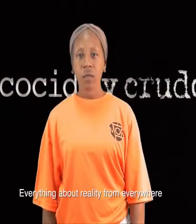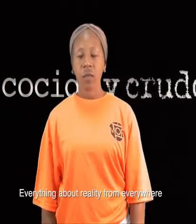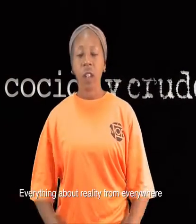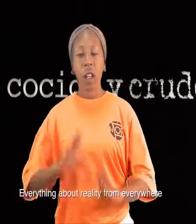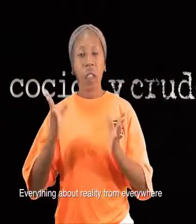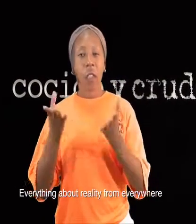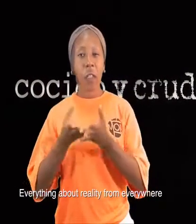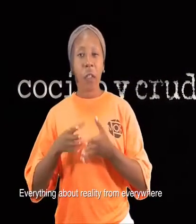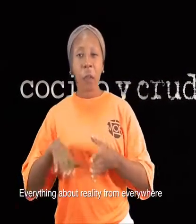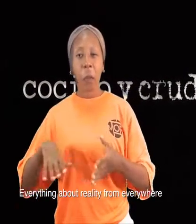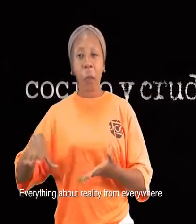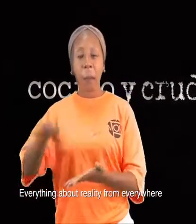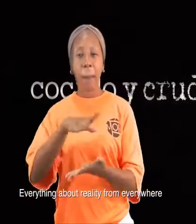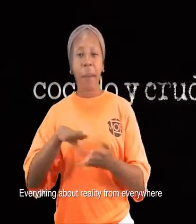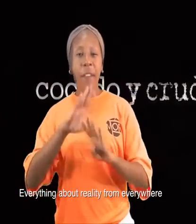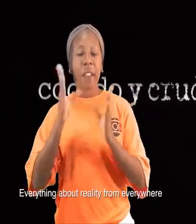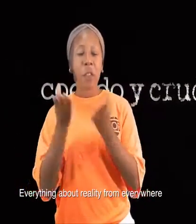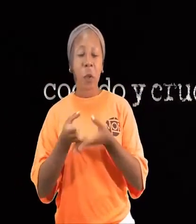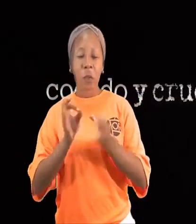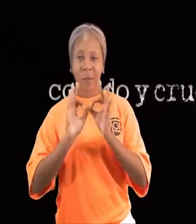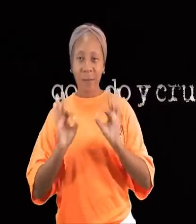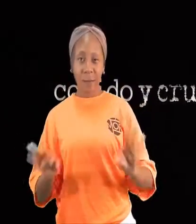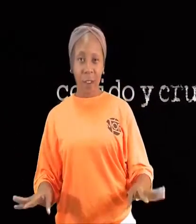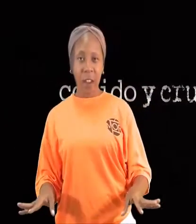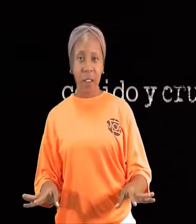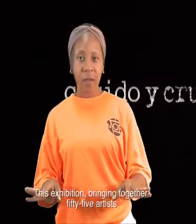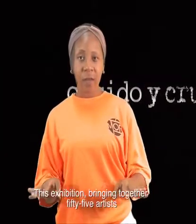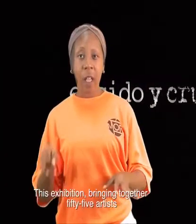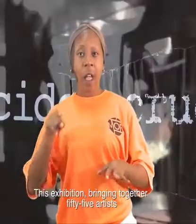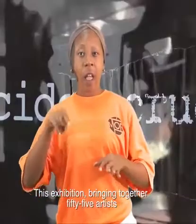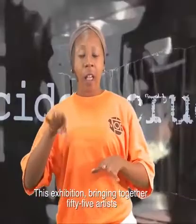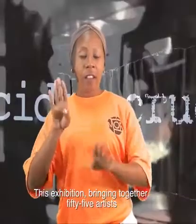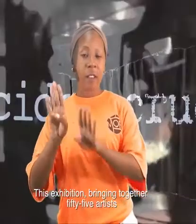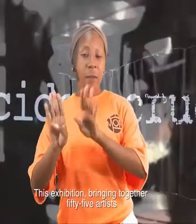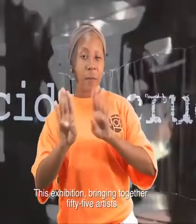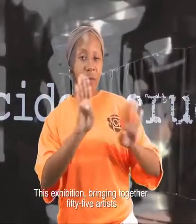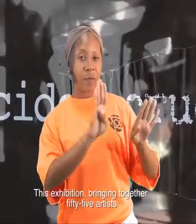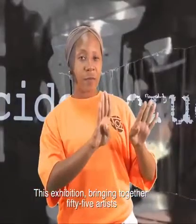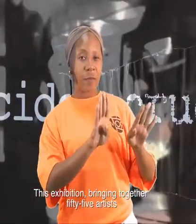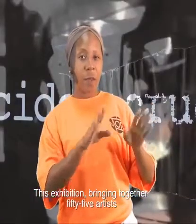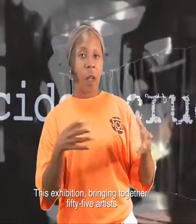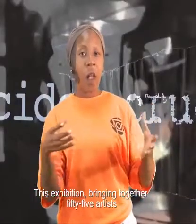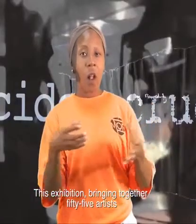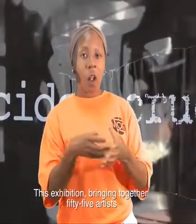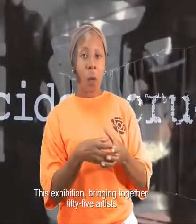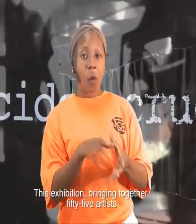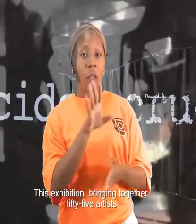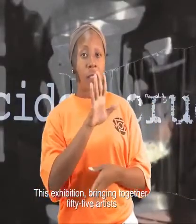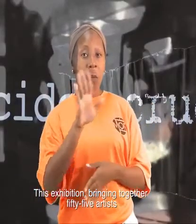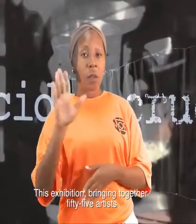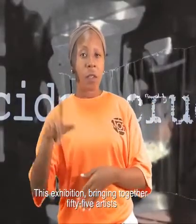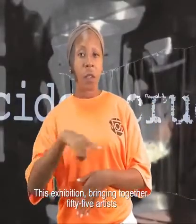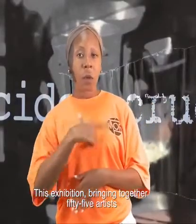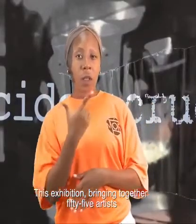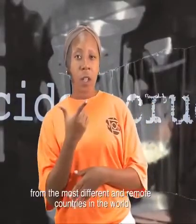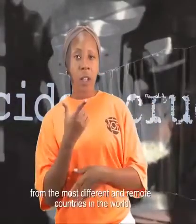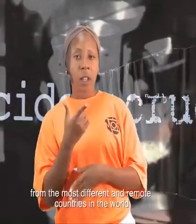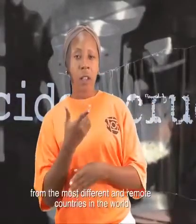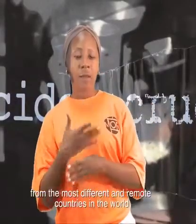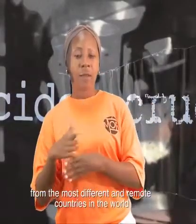De todas partes y todo sobre lo real. Esta exposición, que reúne a 55 artistas procedentes de